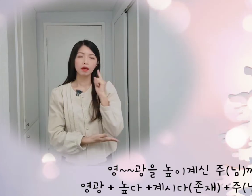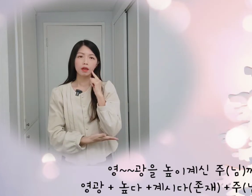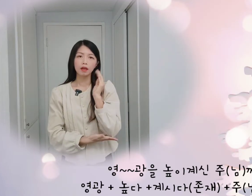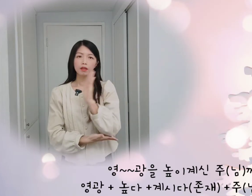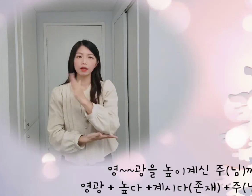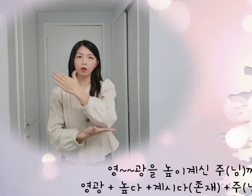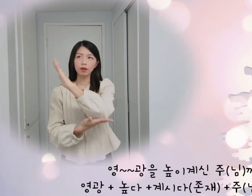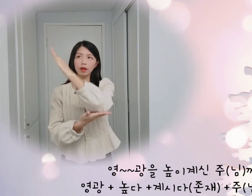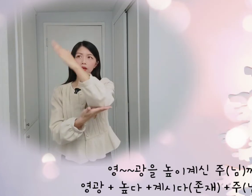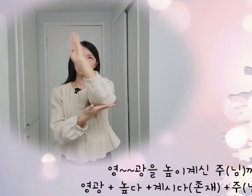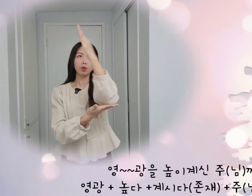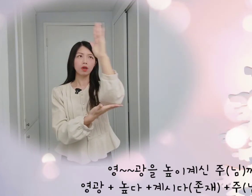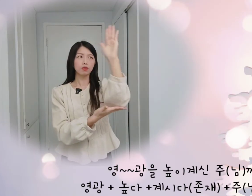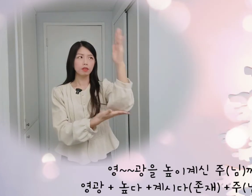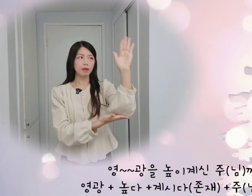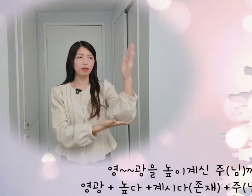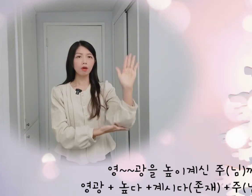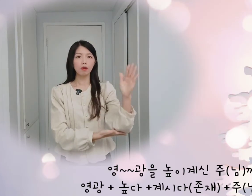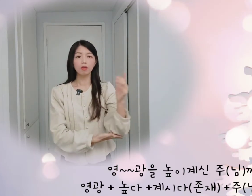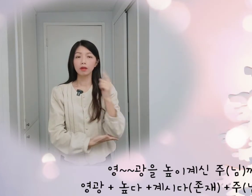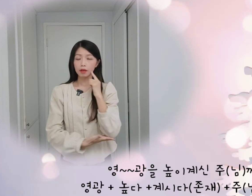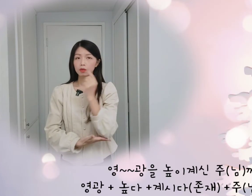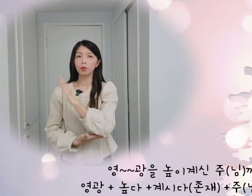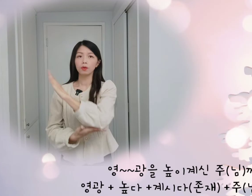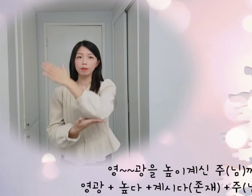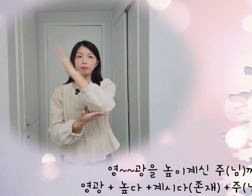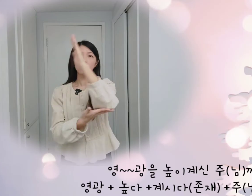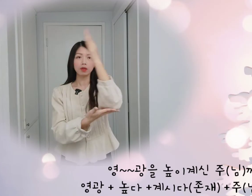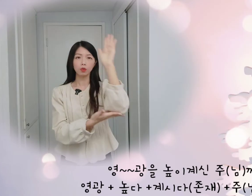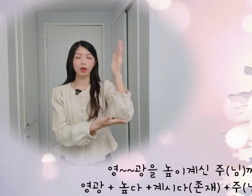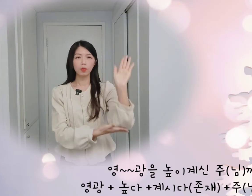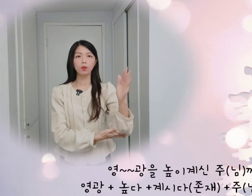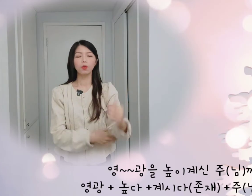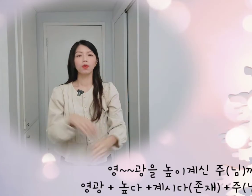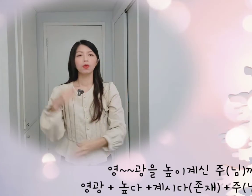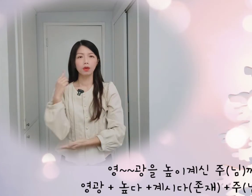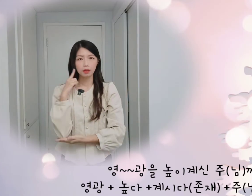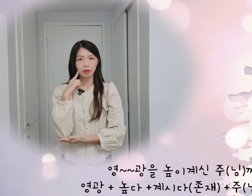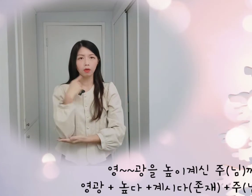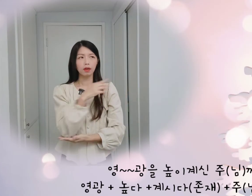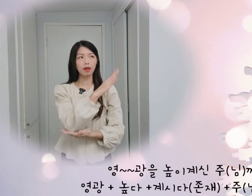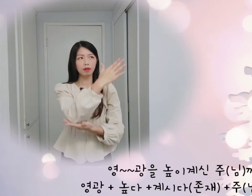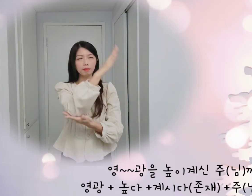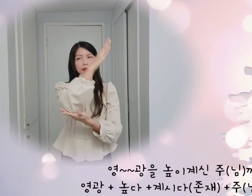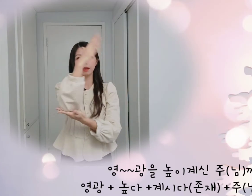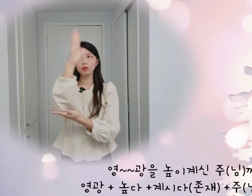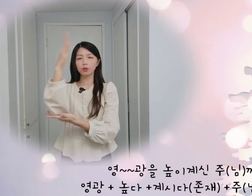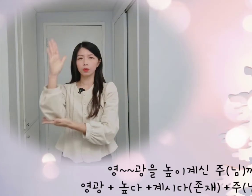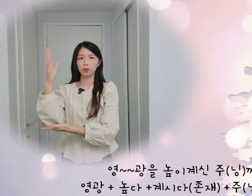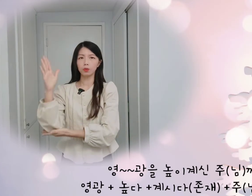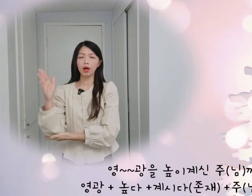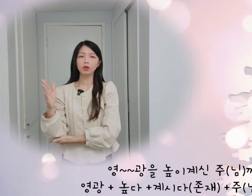맞거든요. 그냥 이렇게 돌려주시면서 계속 반복하셔도 되고 이렇게